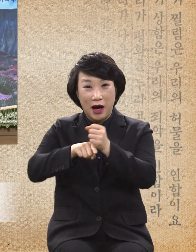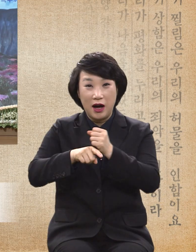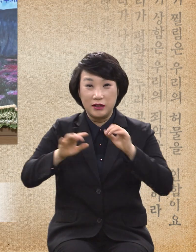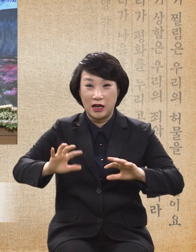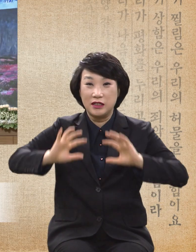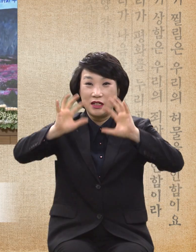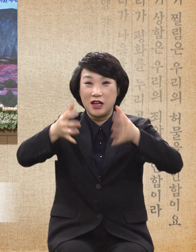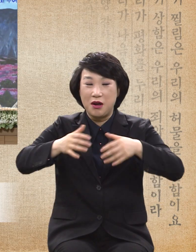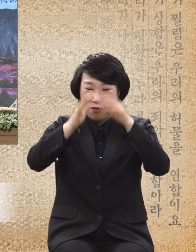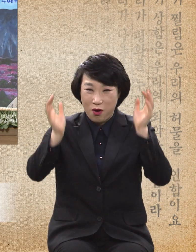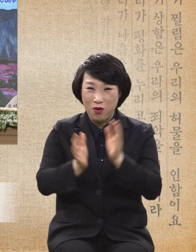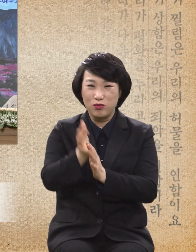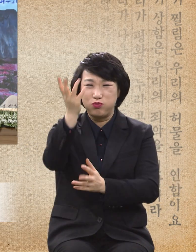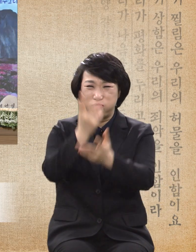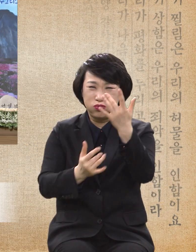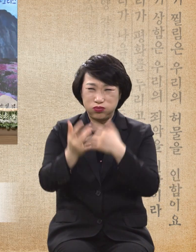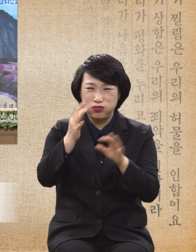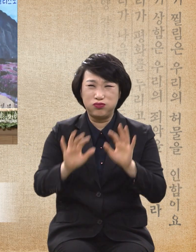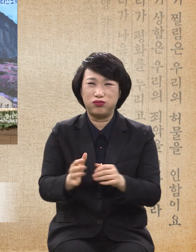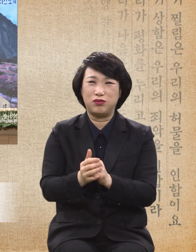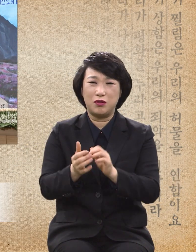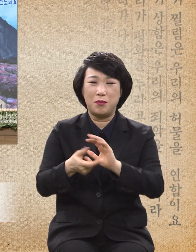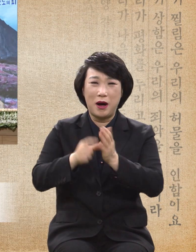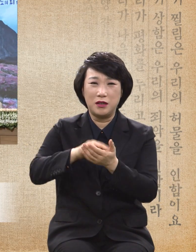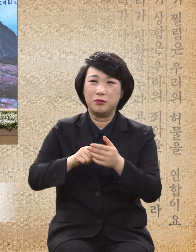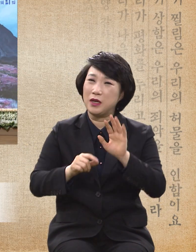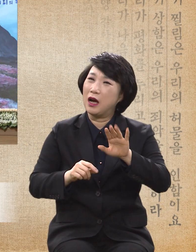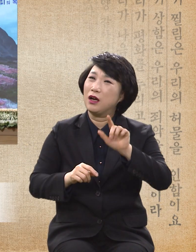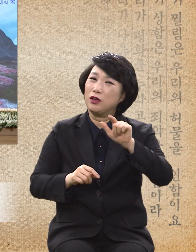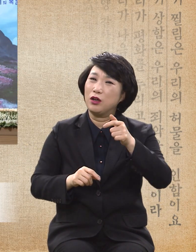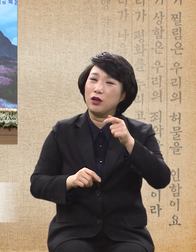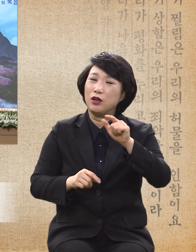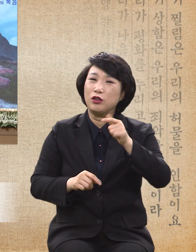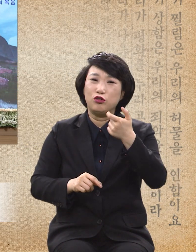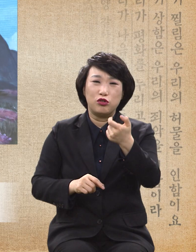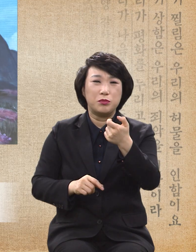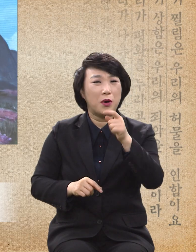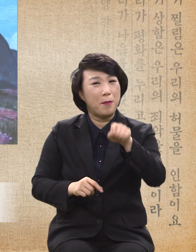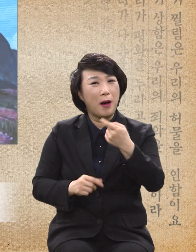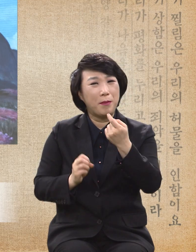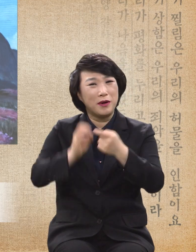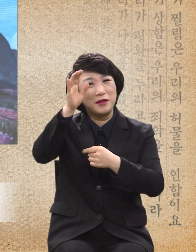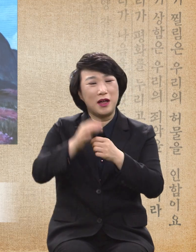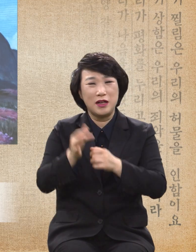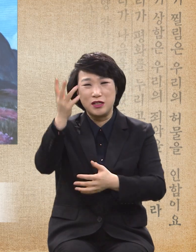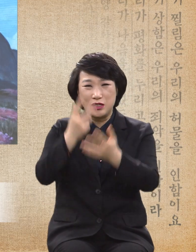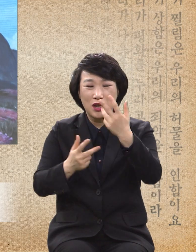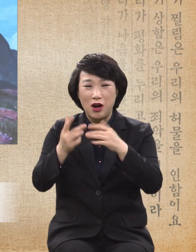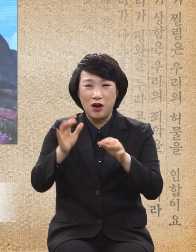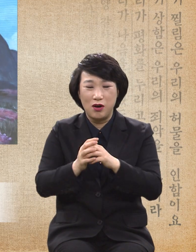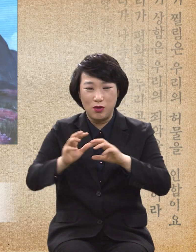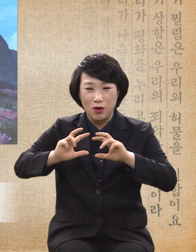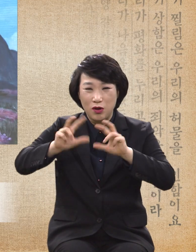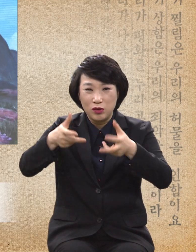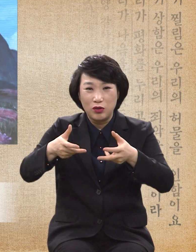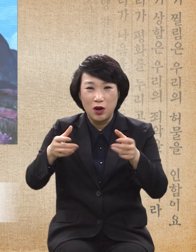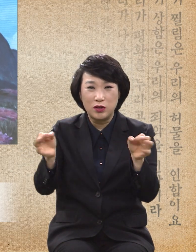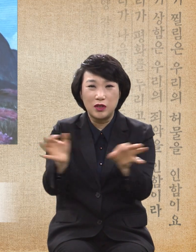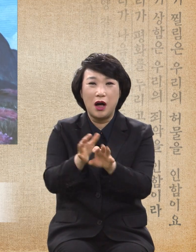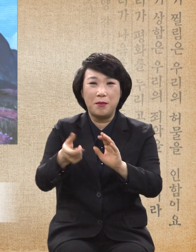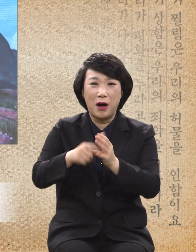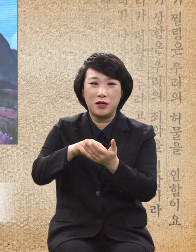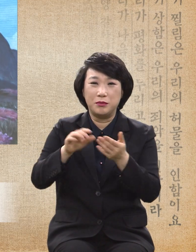불태워 옵시되 60번, 100번 이상 불태워 옵실 만큼 어마어마한 화력이,